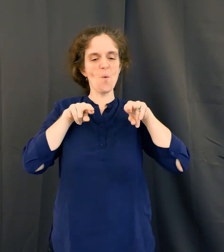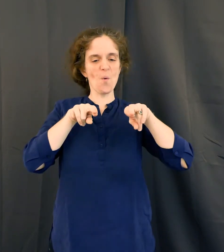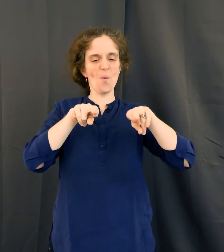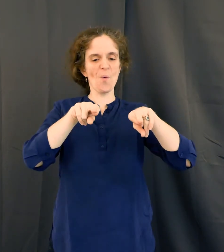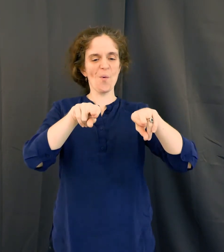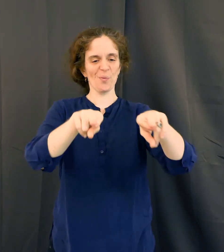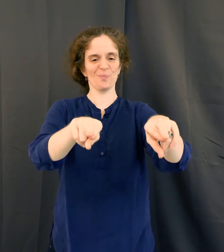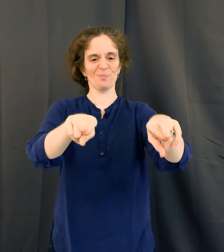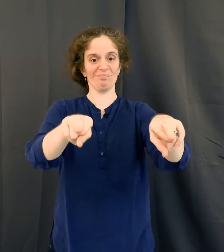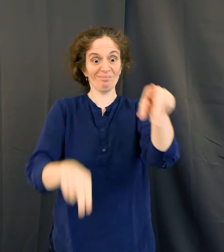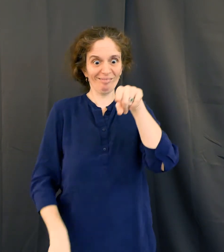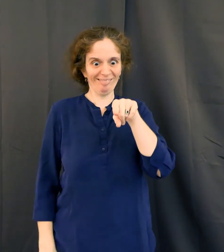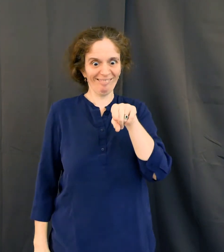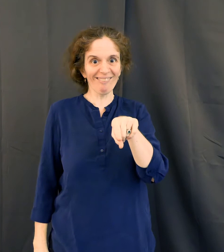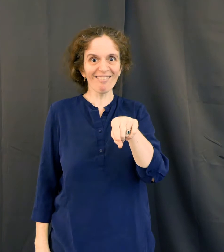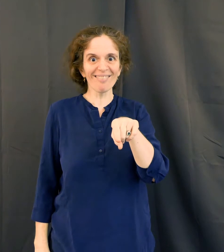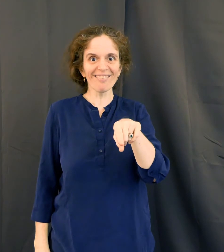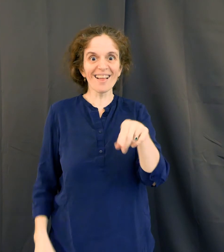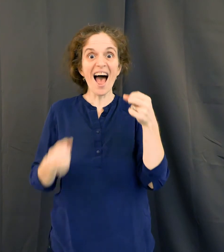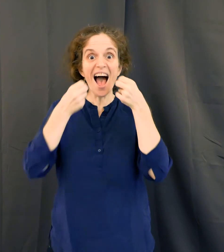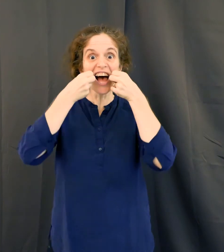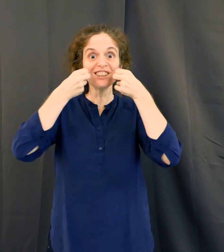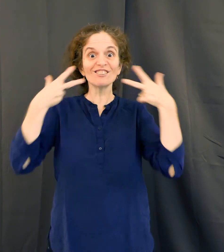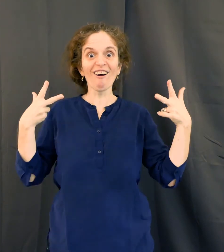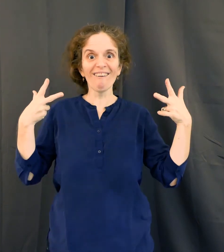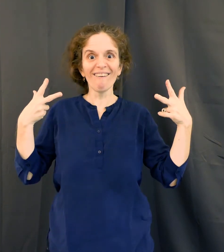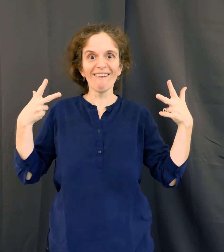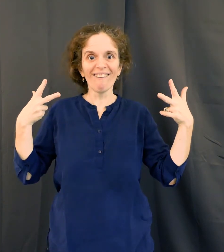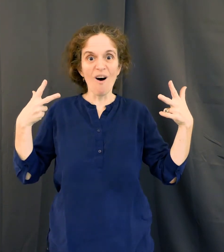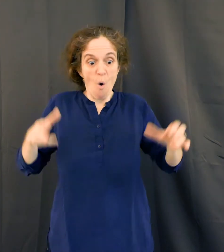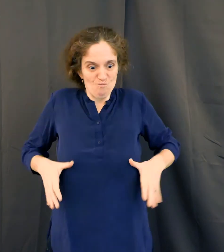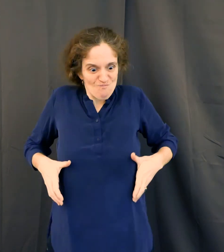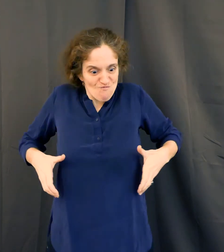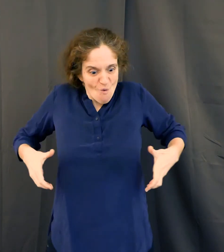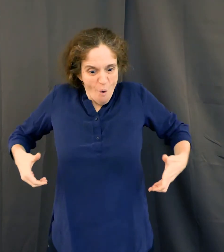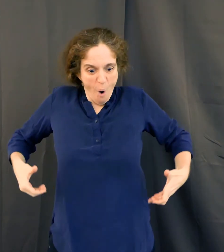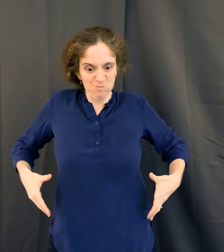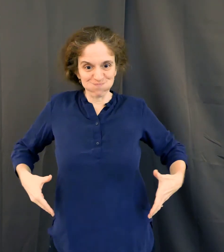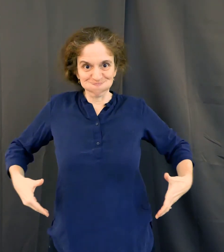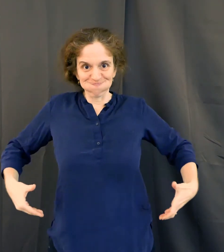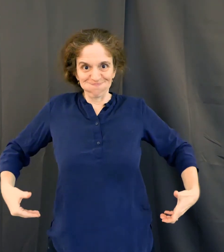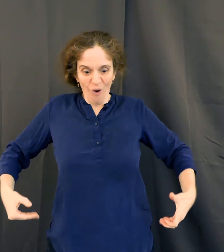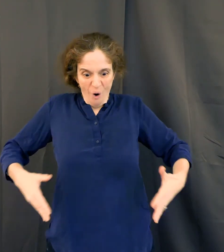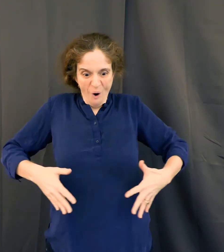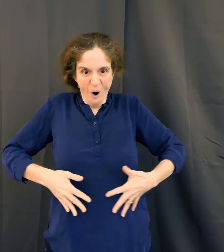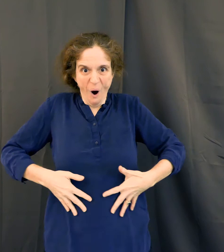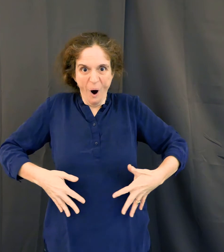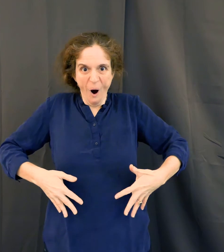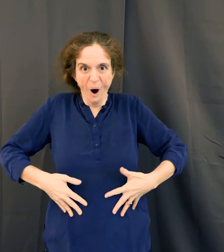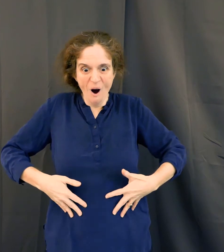maisons. Il y avait une rue, et dans cette rue, un chat. Un gros chat, bien